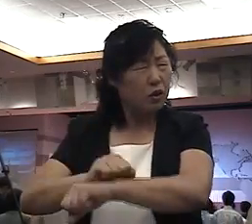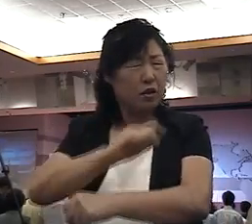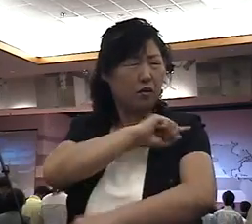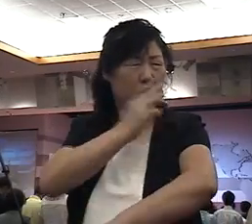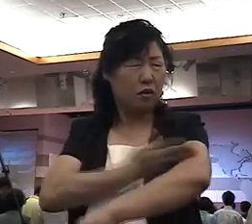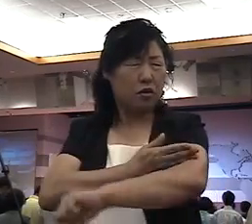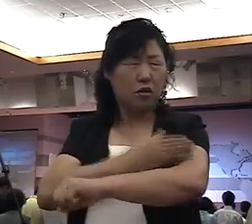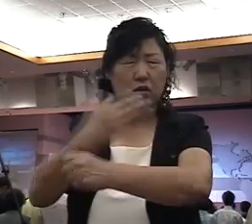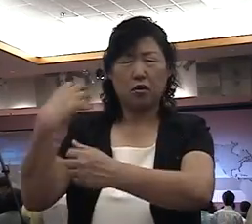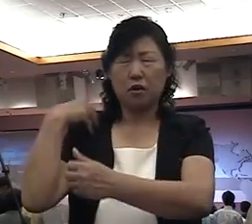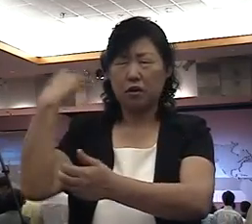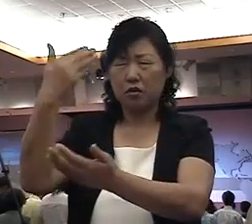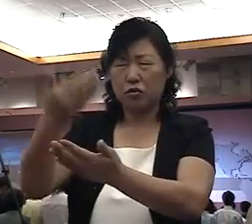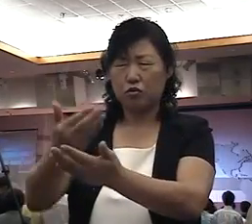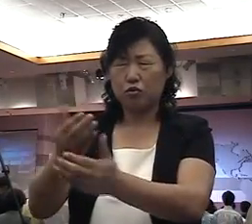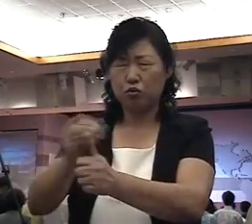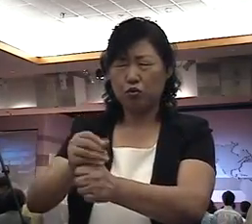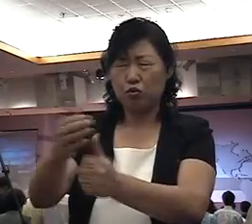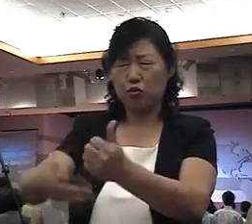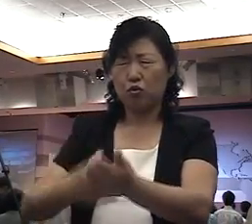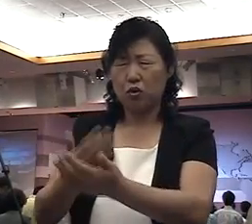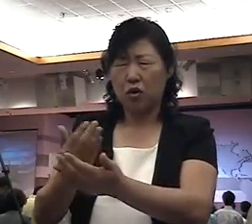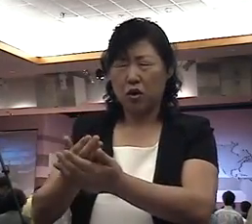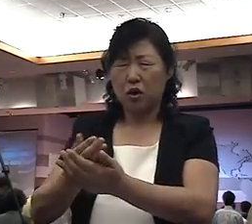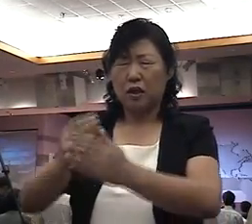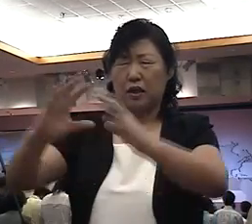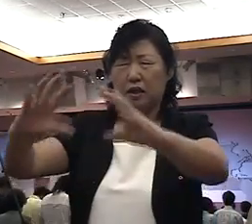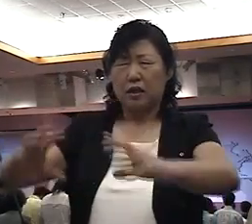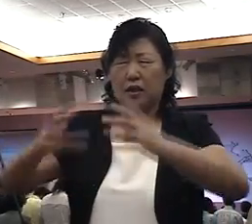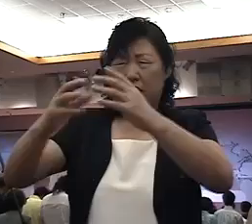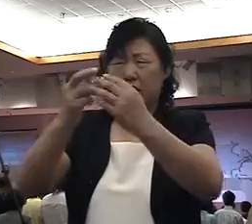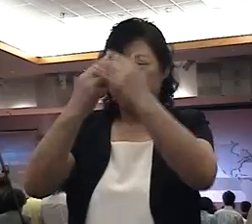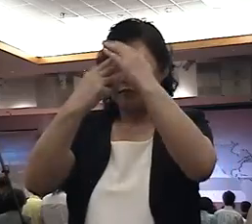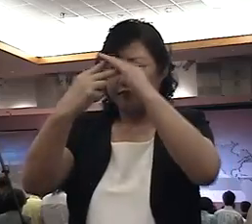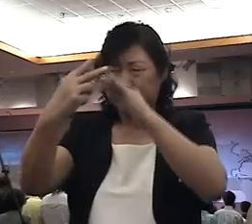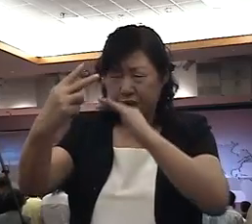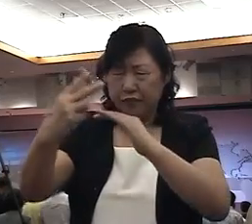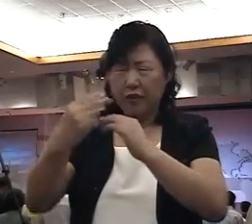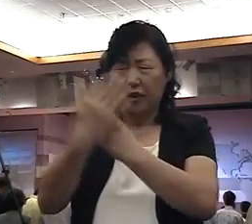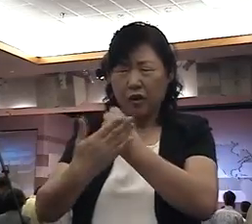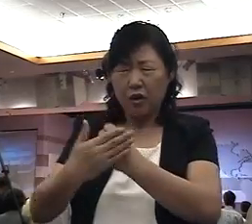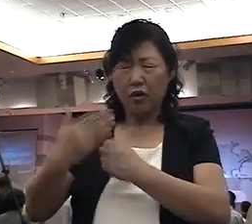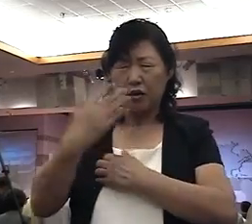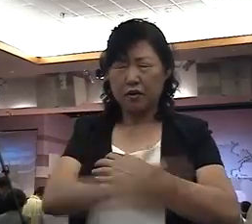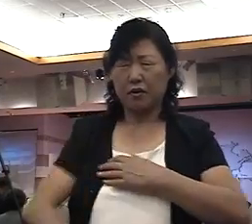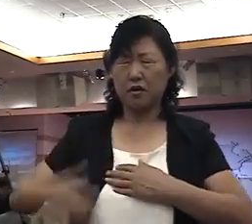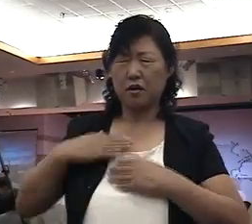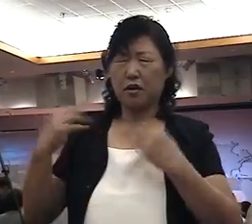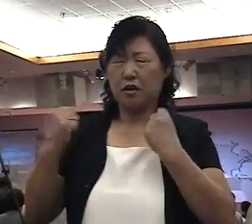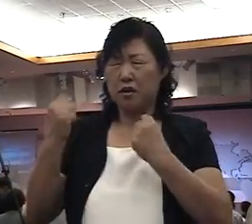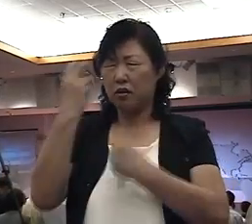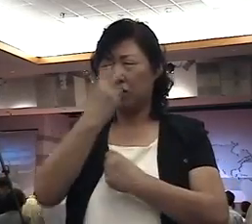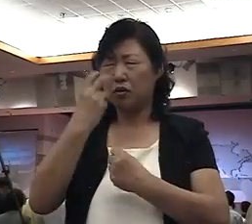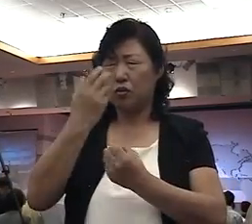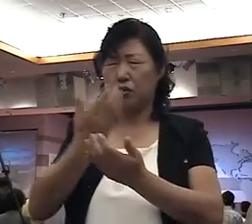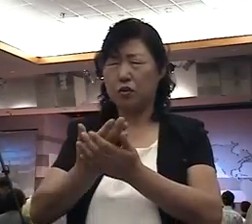아멘. 시대를 앞서가는 통찰력 그리고 지치지 않도록 은혜와 건강으로 지켜주옵소서. 아멘. 사모님과